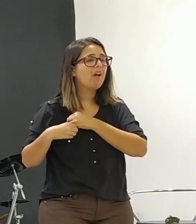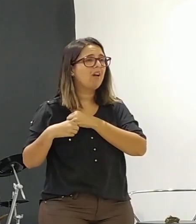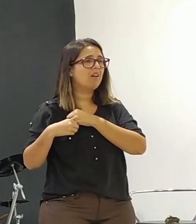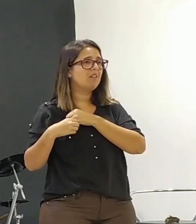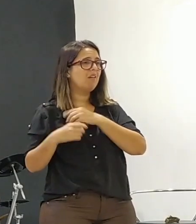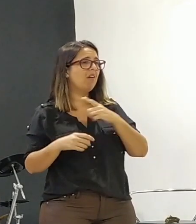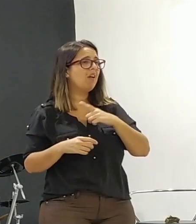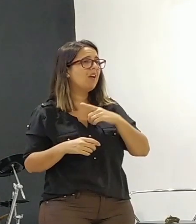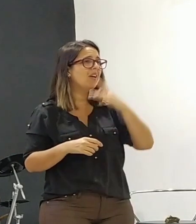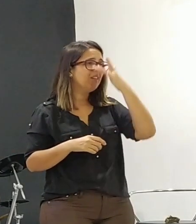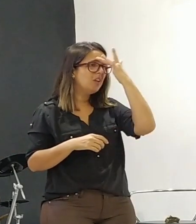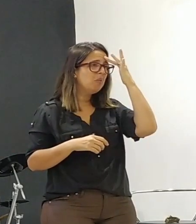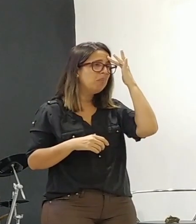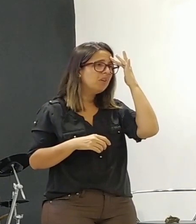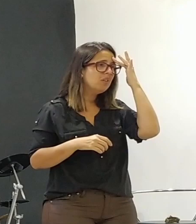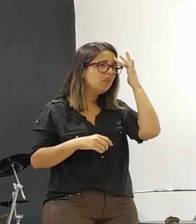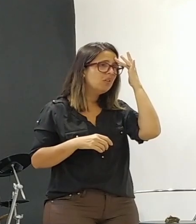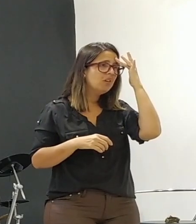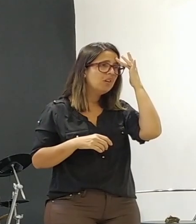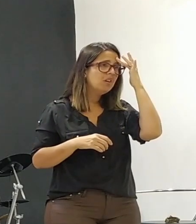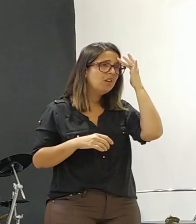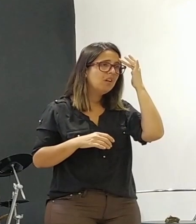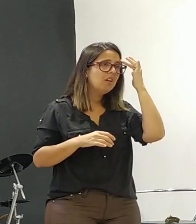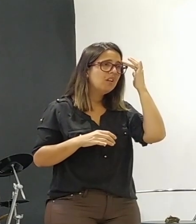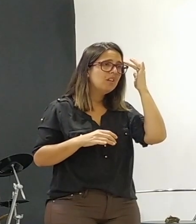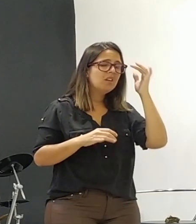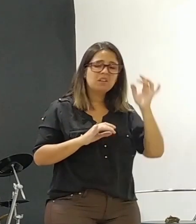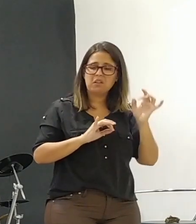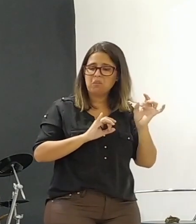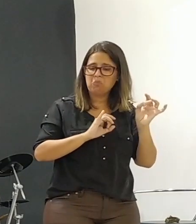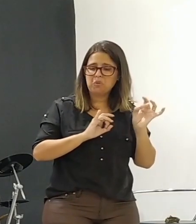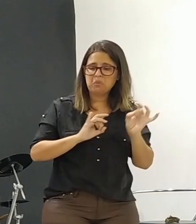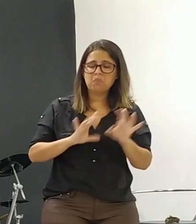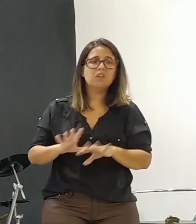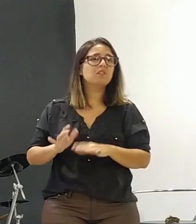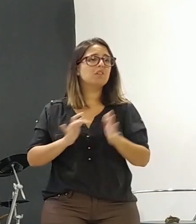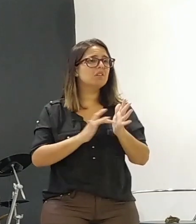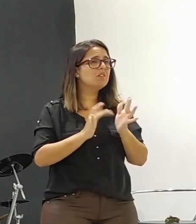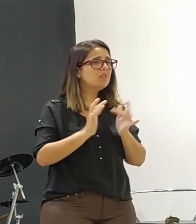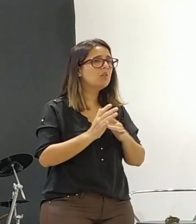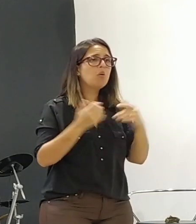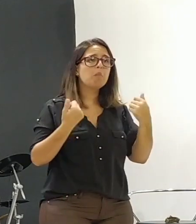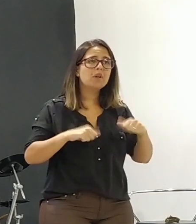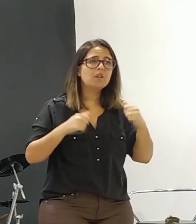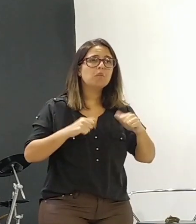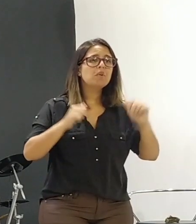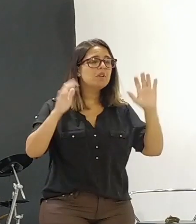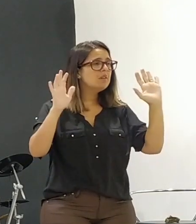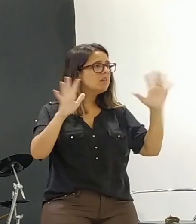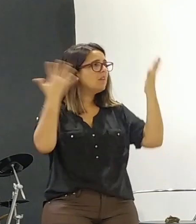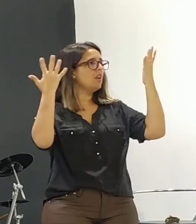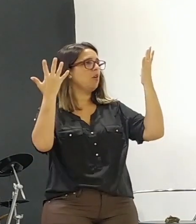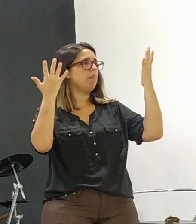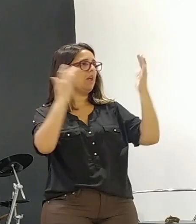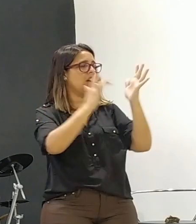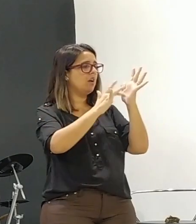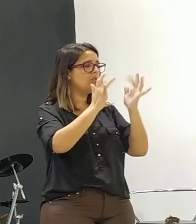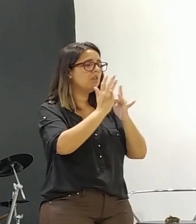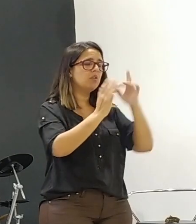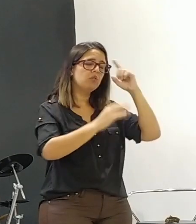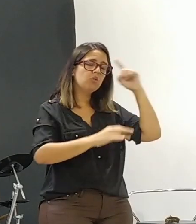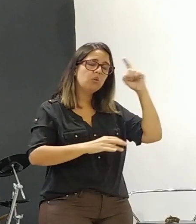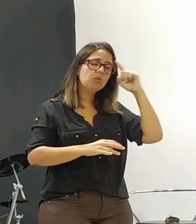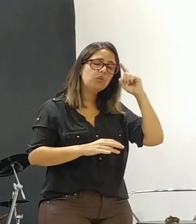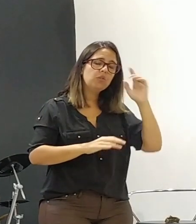que tirar essas coisas da nossa vida e temos que celebrar o Cordeiro de Deus todos os dias. 1 Coríntios